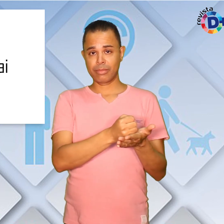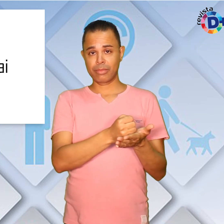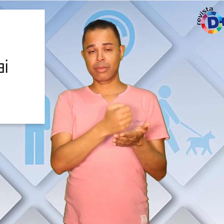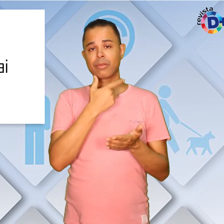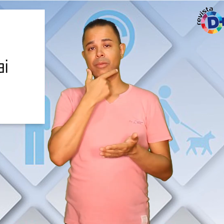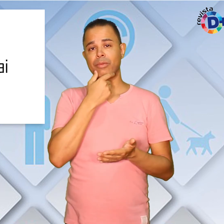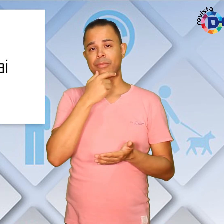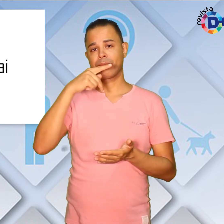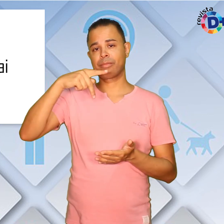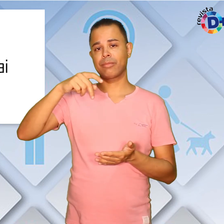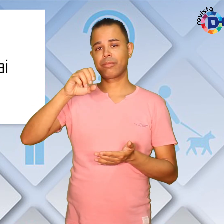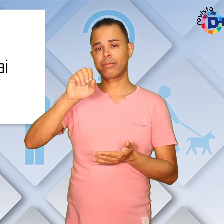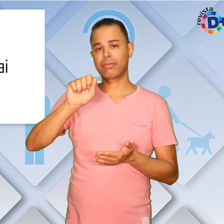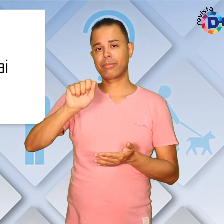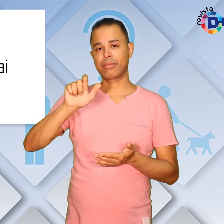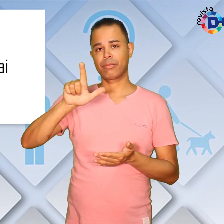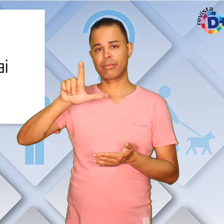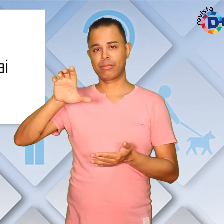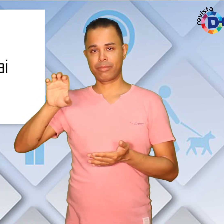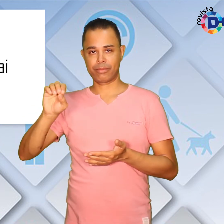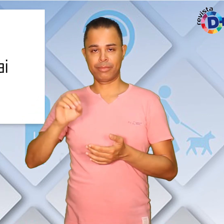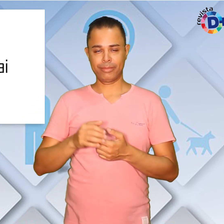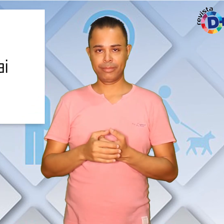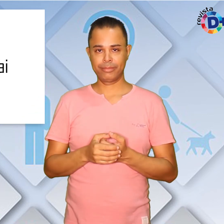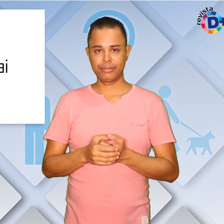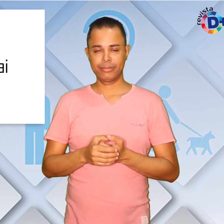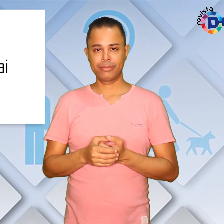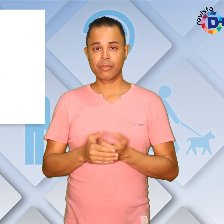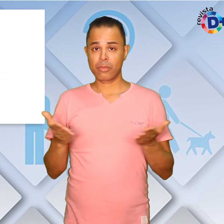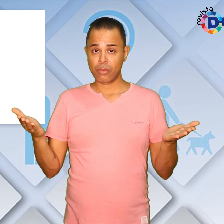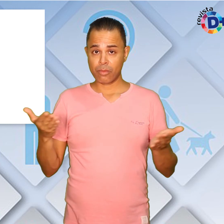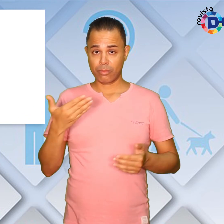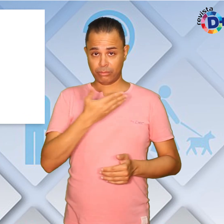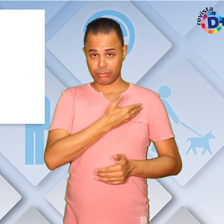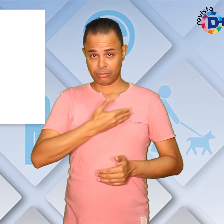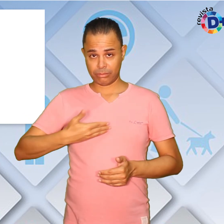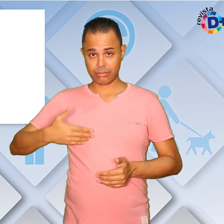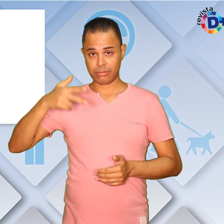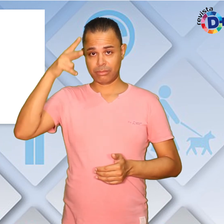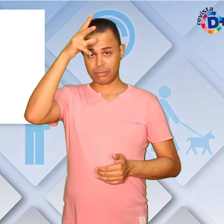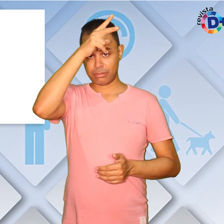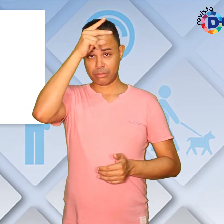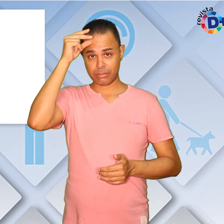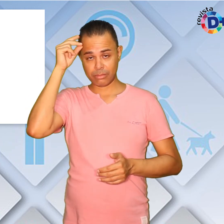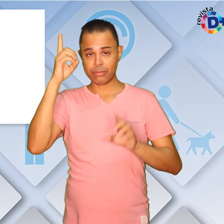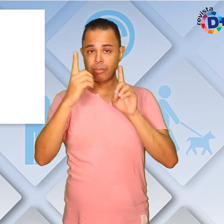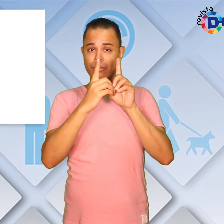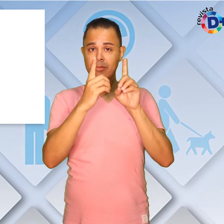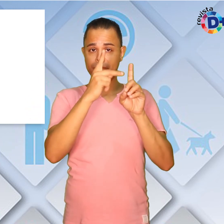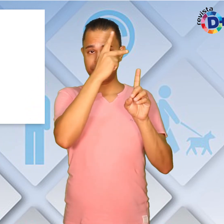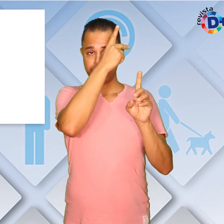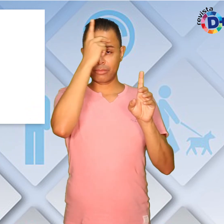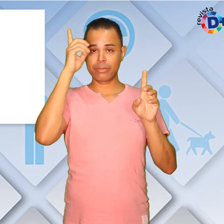paulo cesar xingar na atual gestão o atendimento a pessoas com deficiência